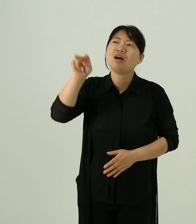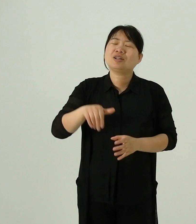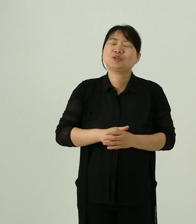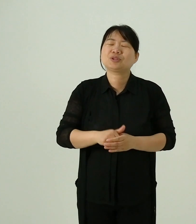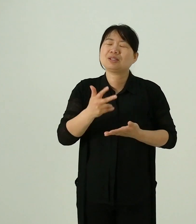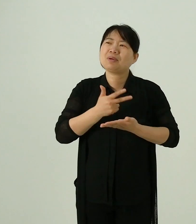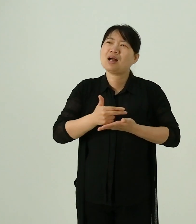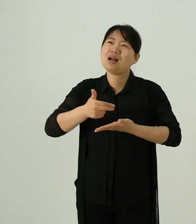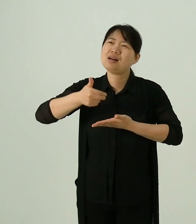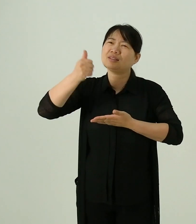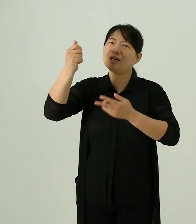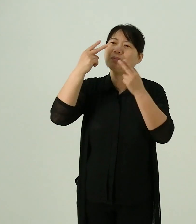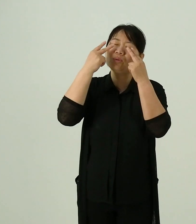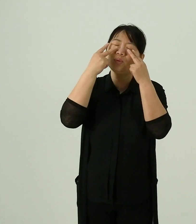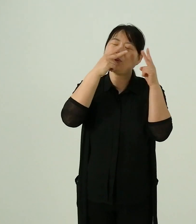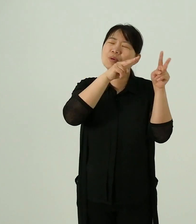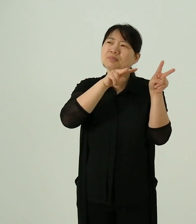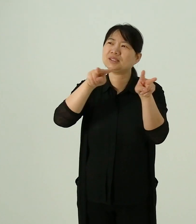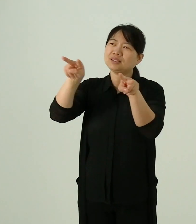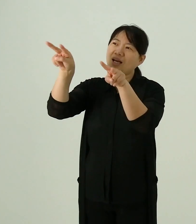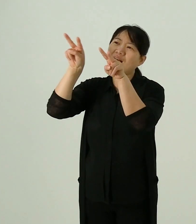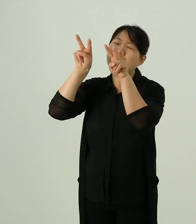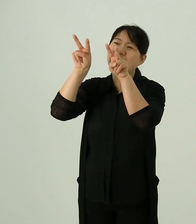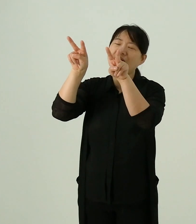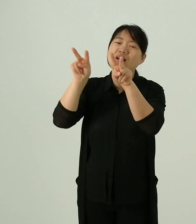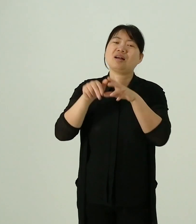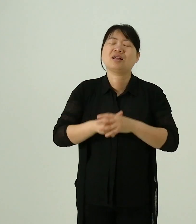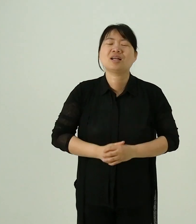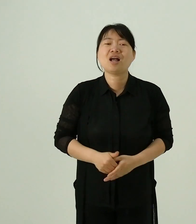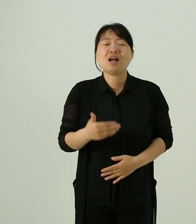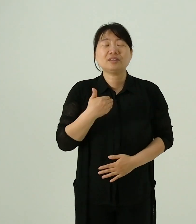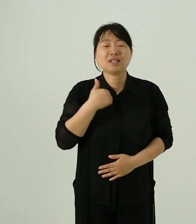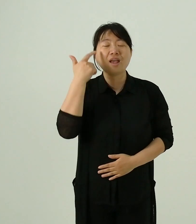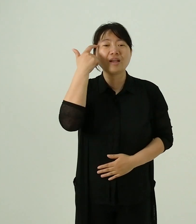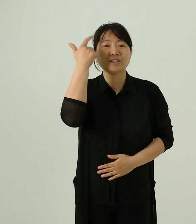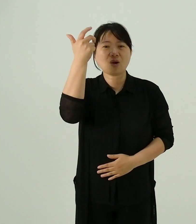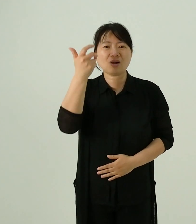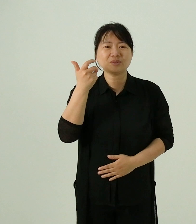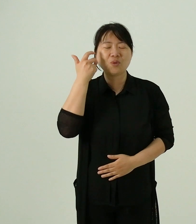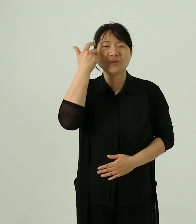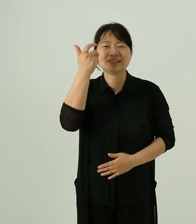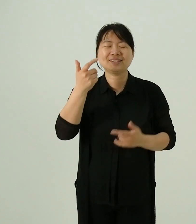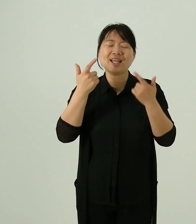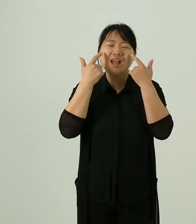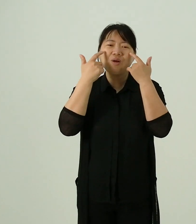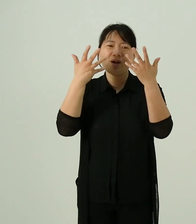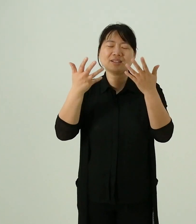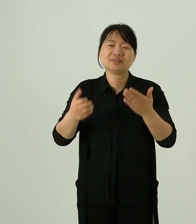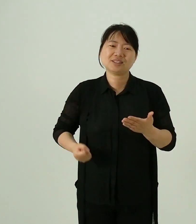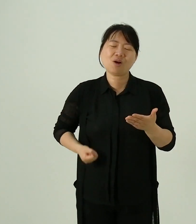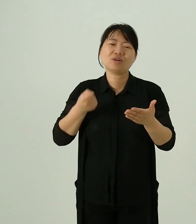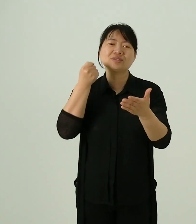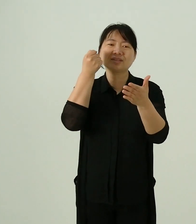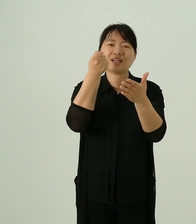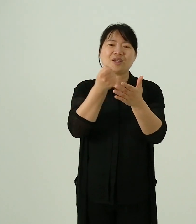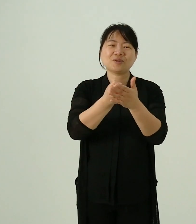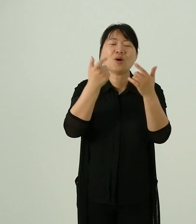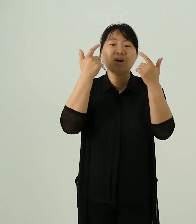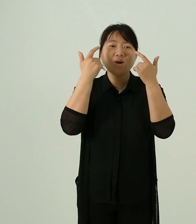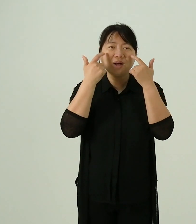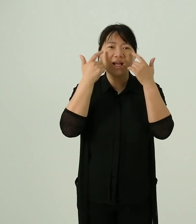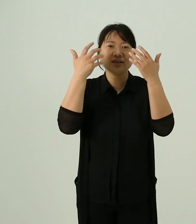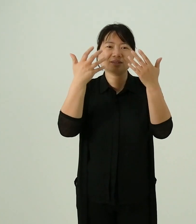눈들어 주를 바라봅니다. 내 영혼이